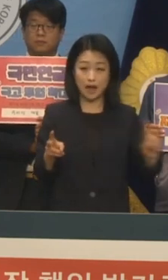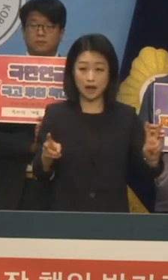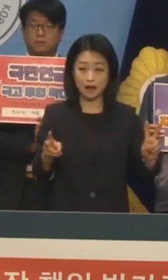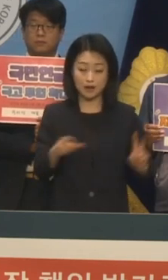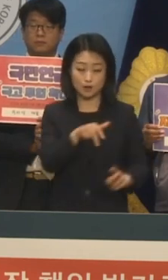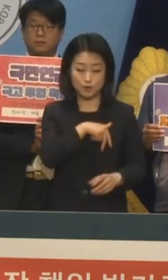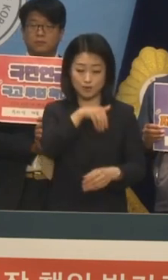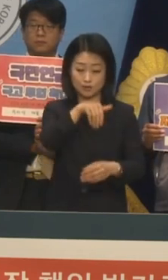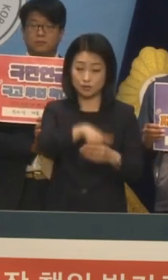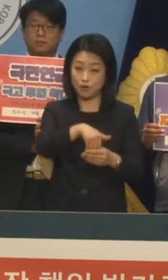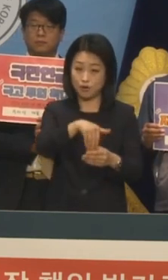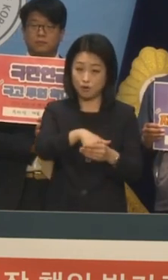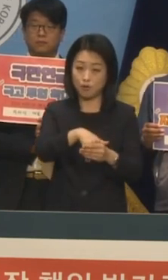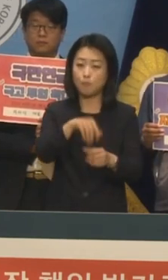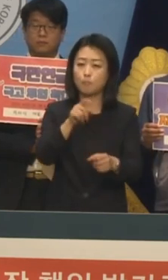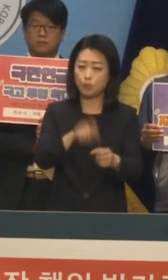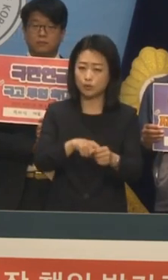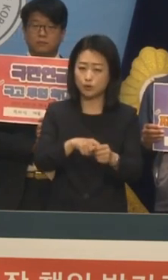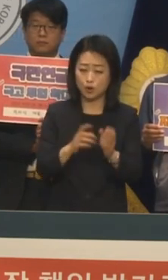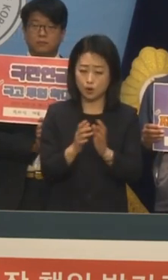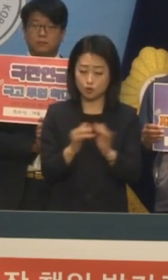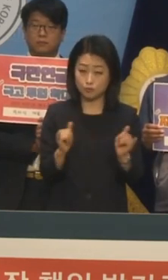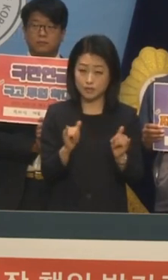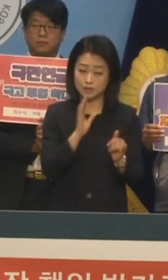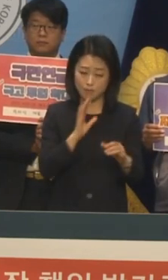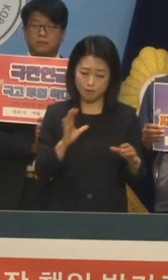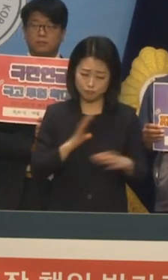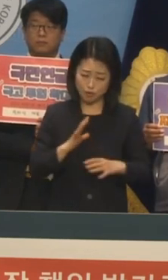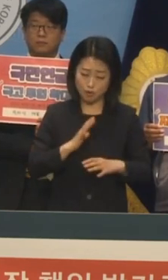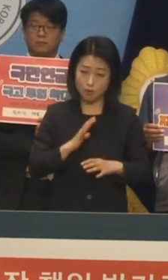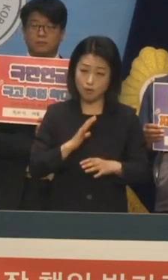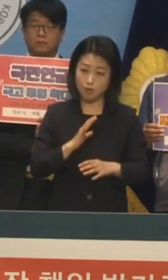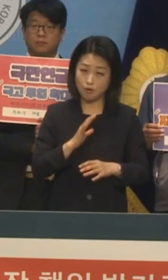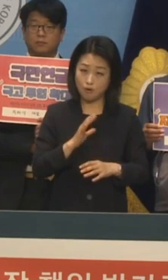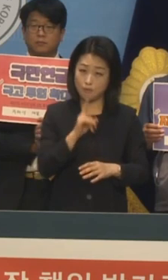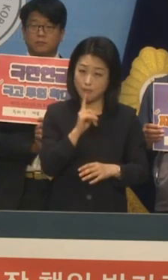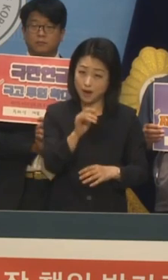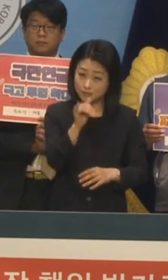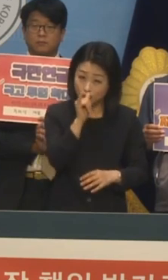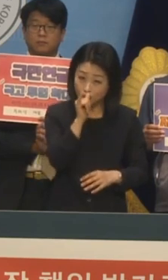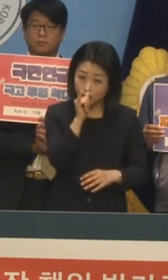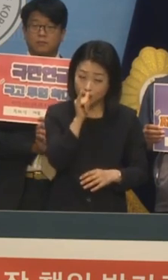총선 민심과 국민의 무서움을 얘기하지만 그것이